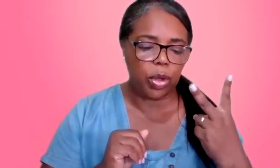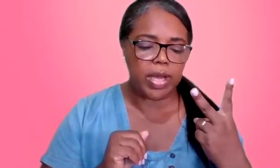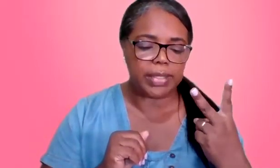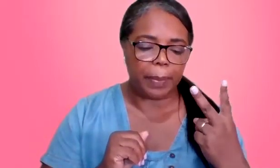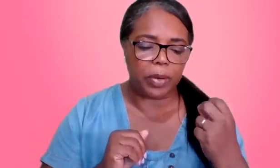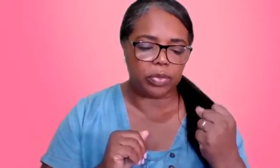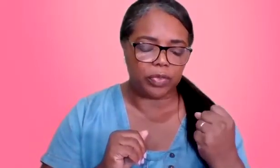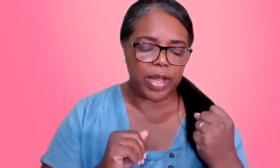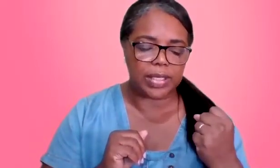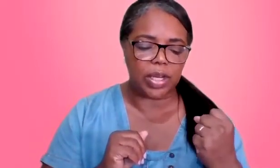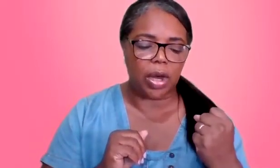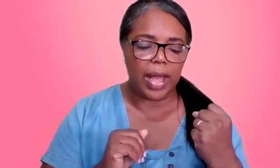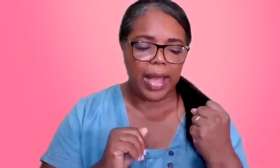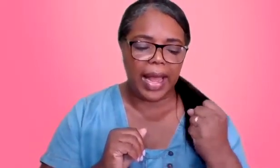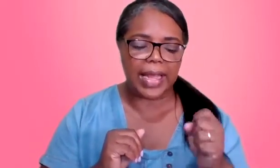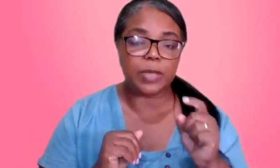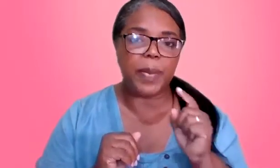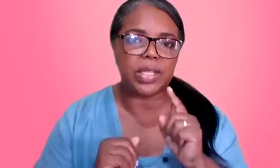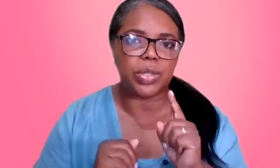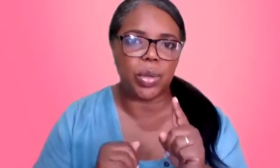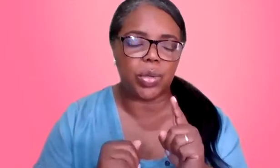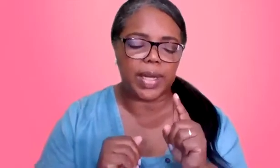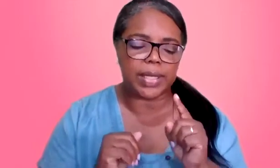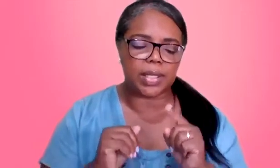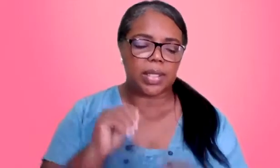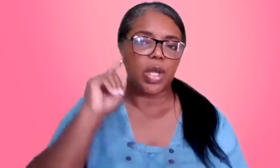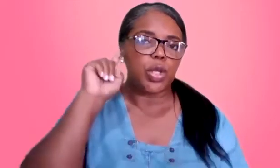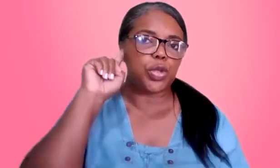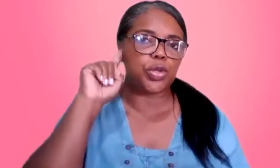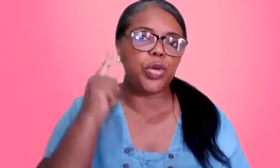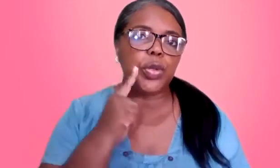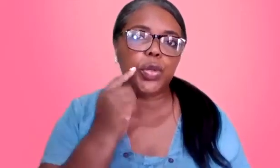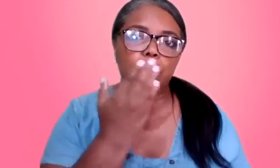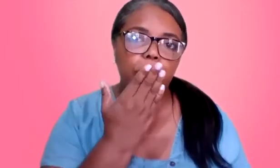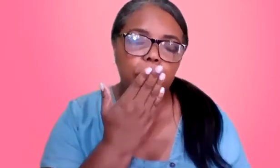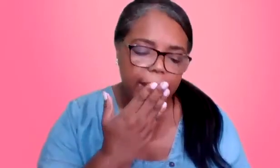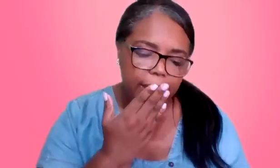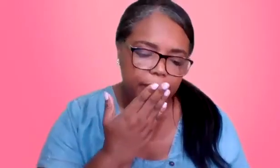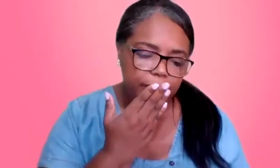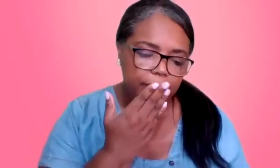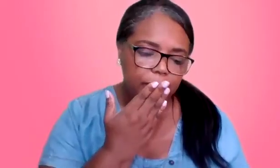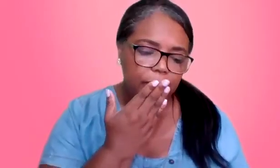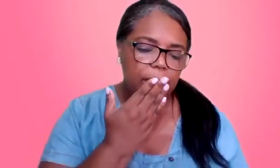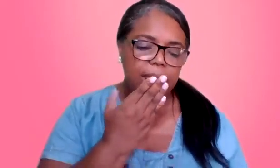2, a pergunta foi assim, ó. As pessoas surdo-muda